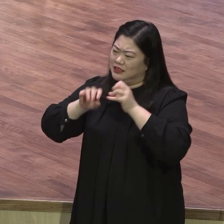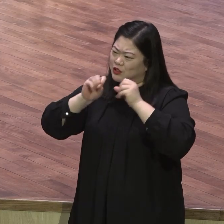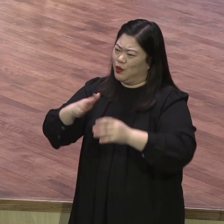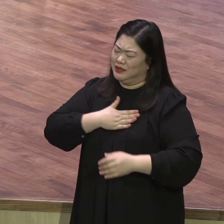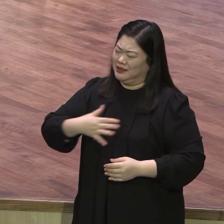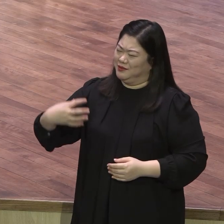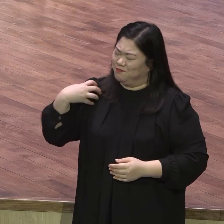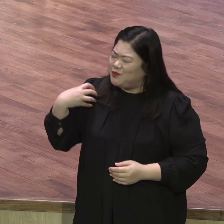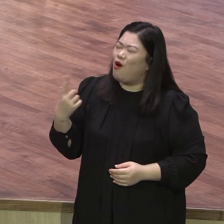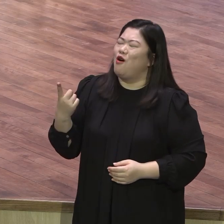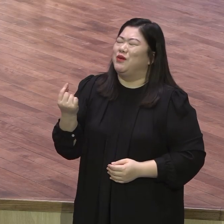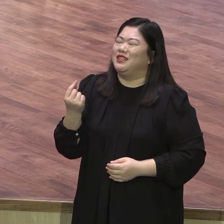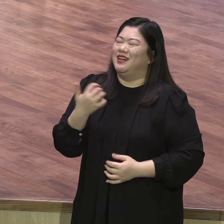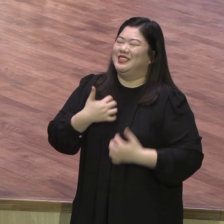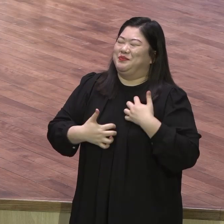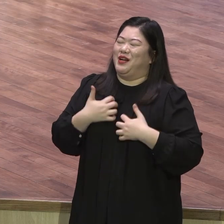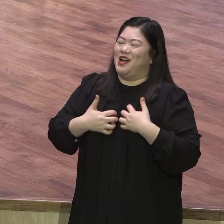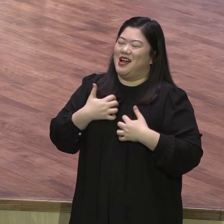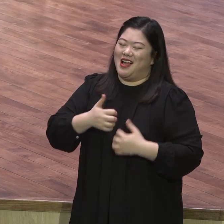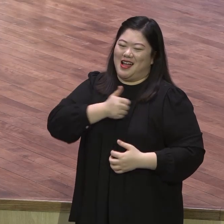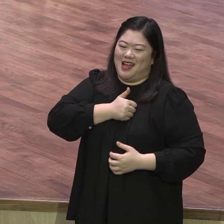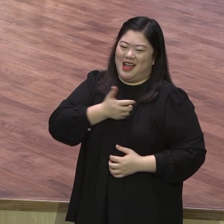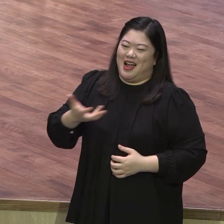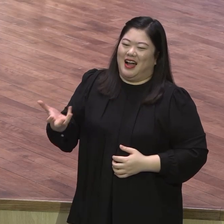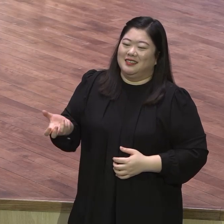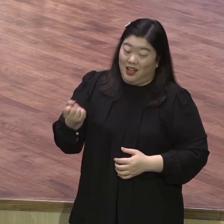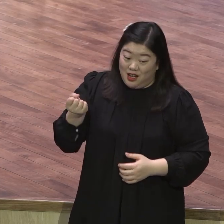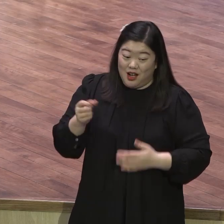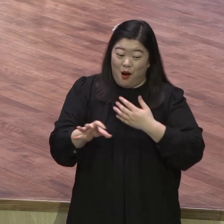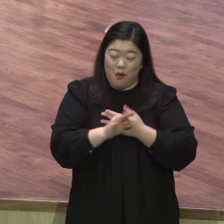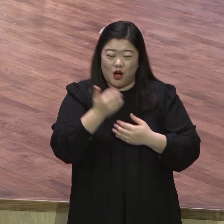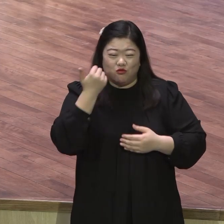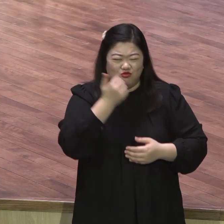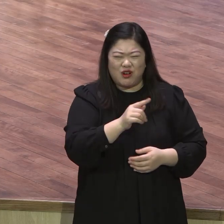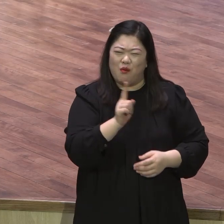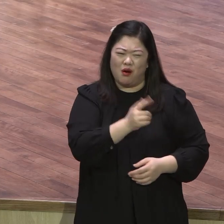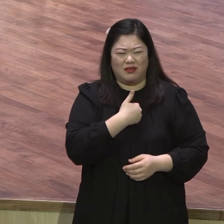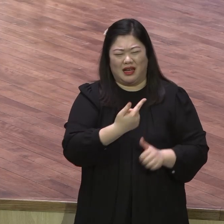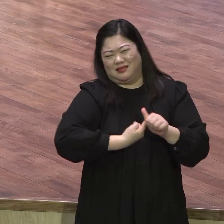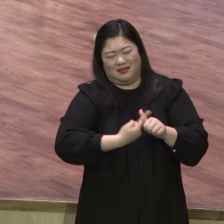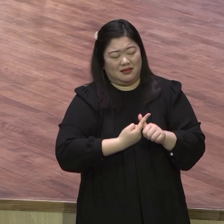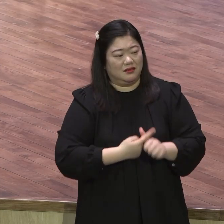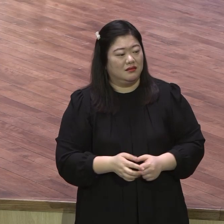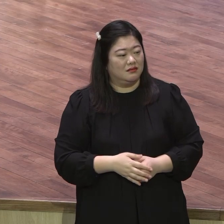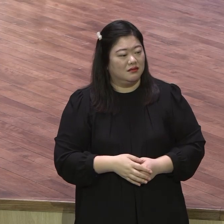그런 가지 있으면요. 사람들이 이런 말 저런 말 좋은 말 안 좋은 말 하나도 아시면 없어요.